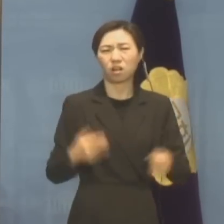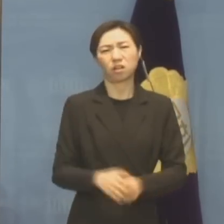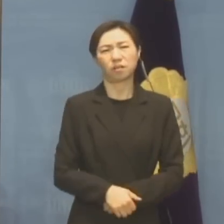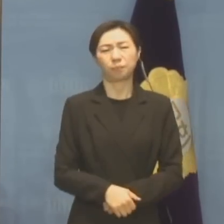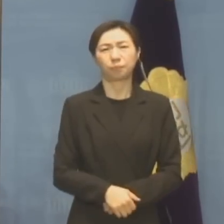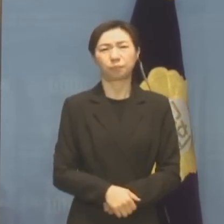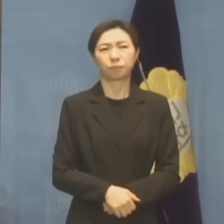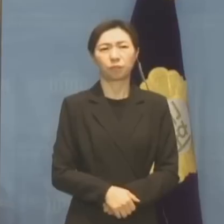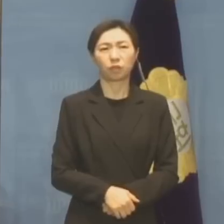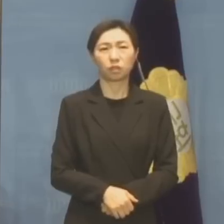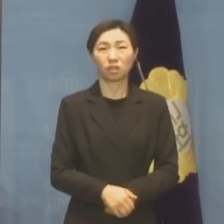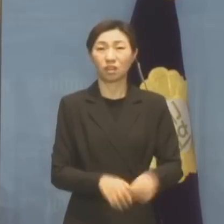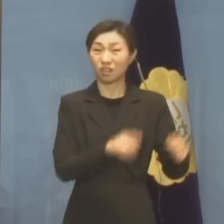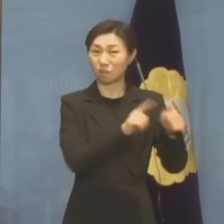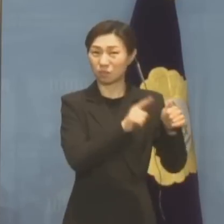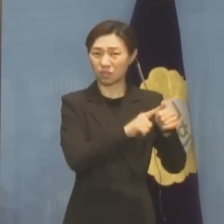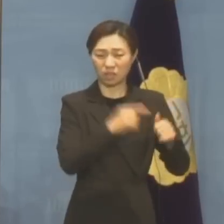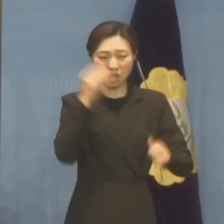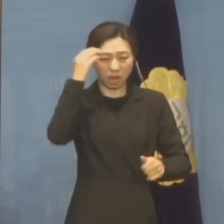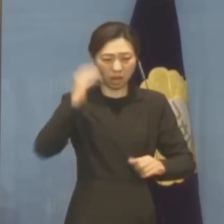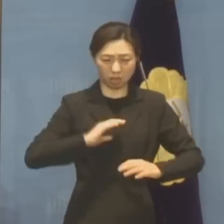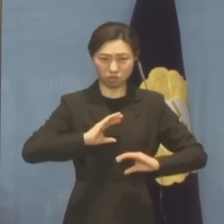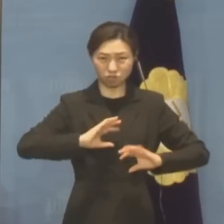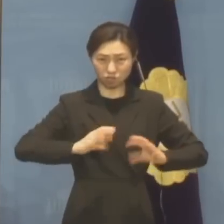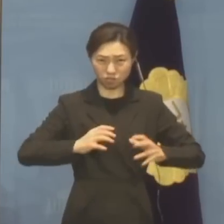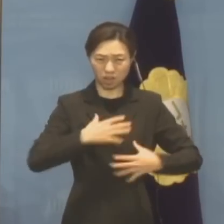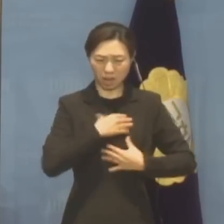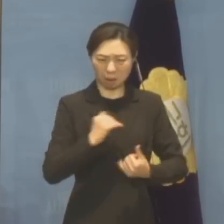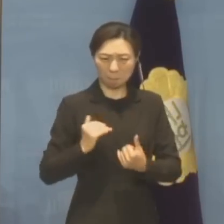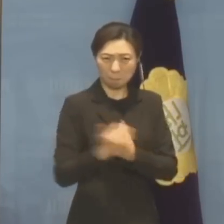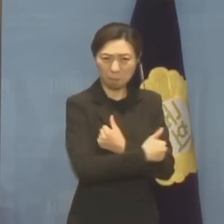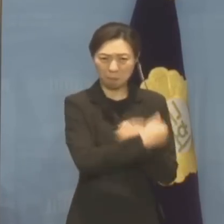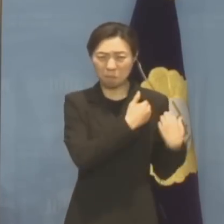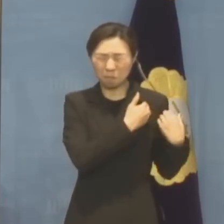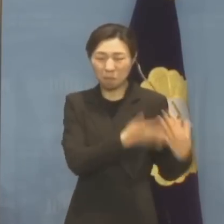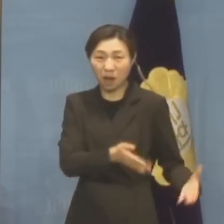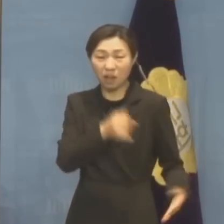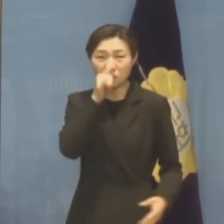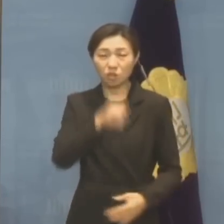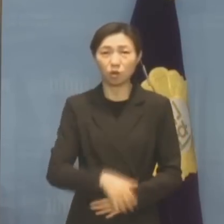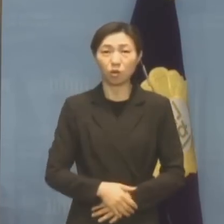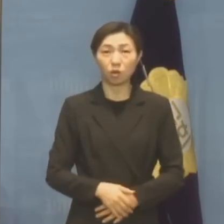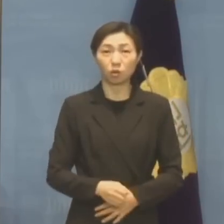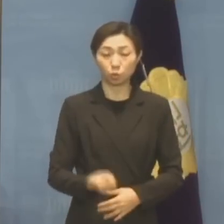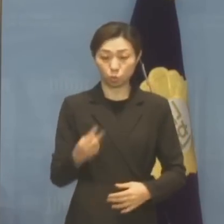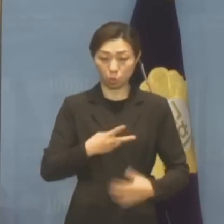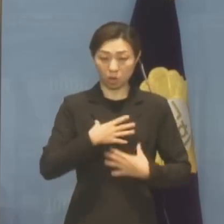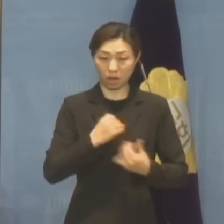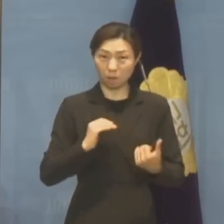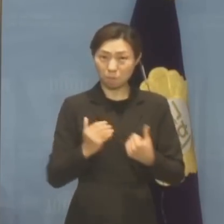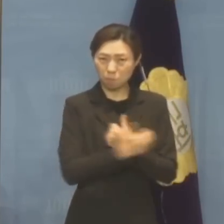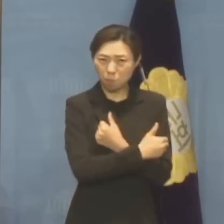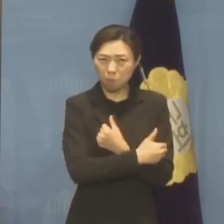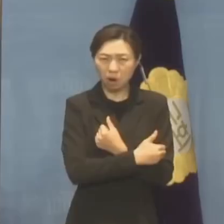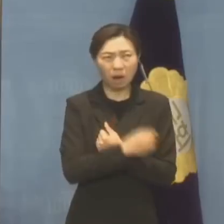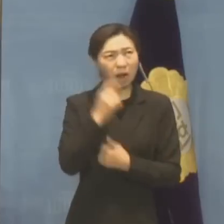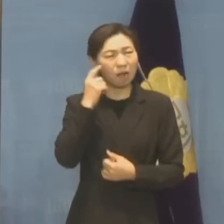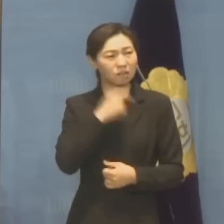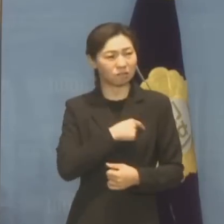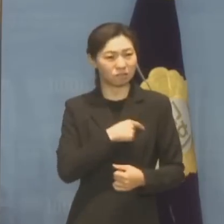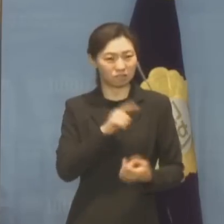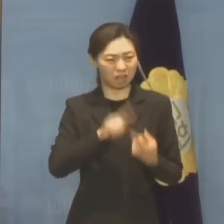대한민국의 안보를 저버렸습니다. 더군다나 보안의식이 해이한 김태효 1차장의 습관은